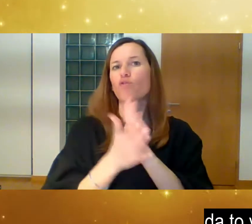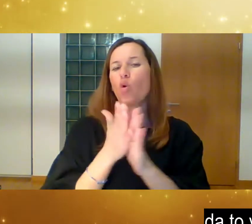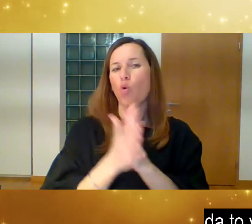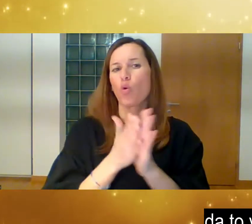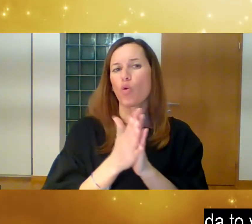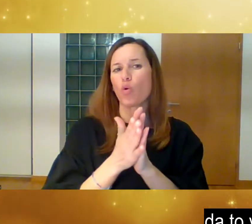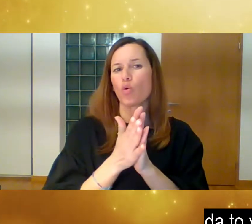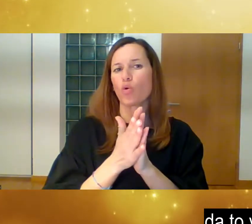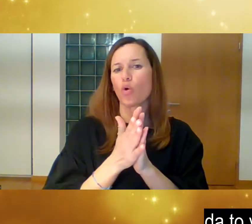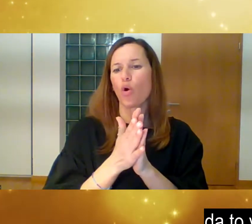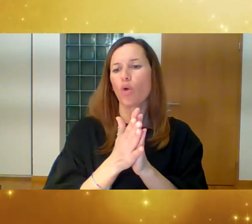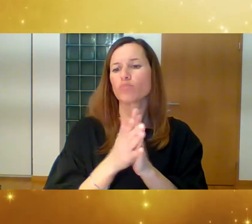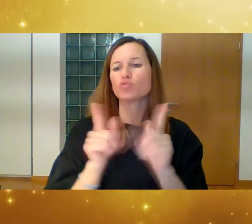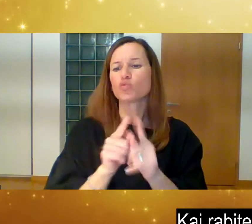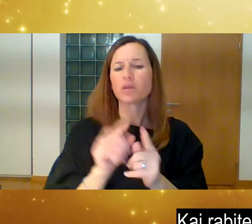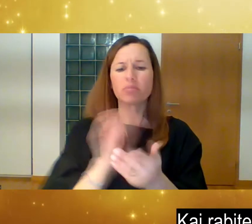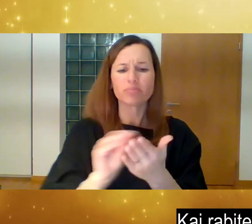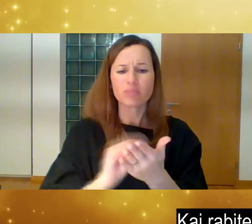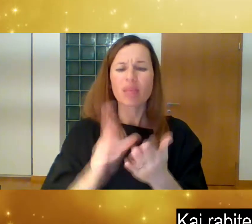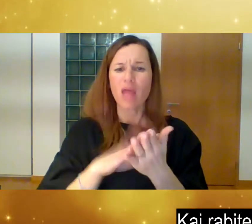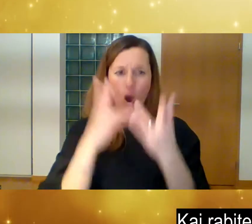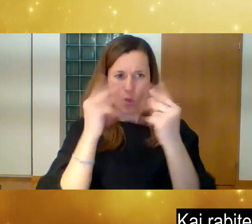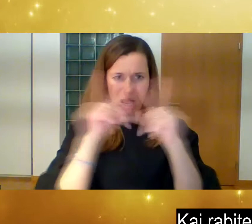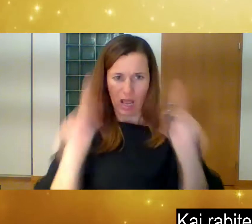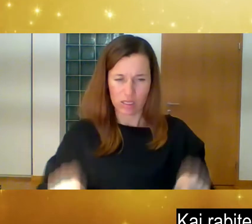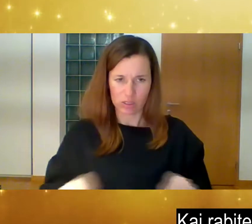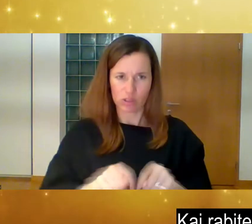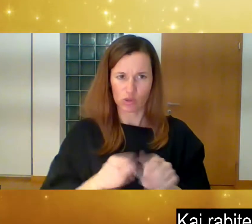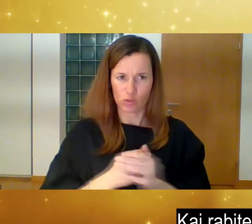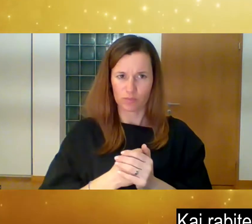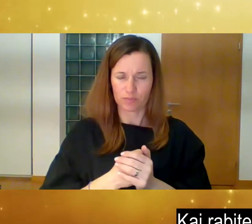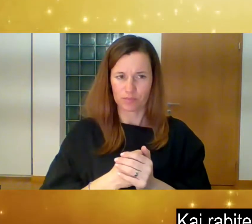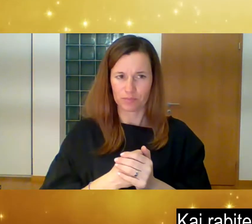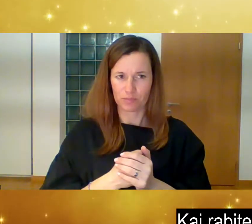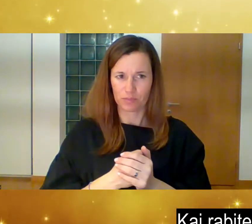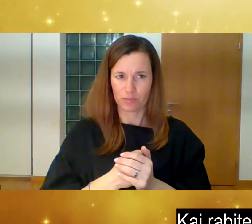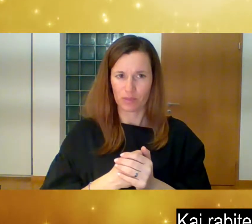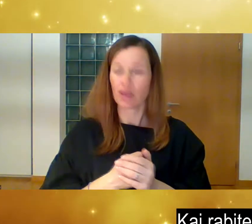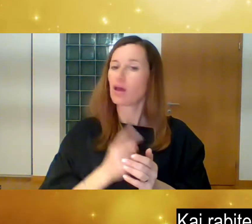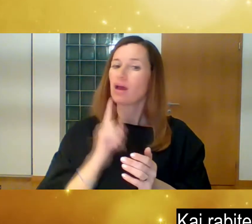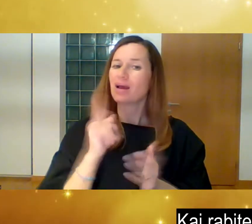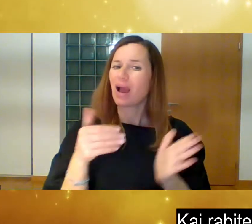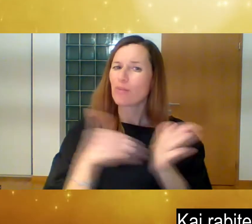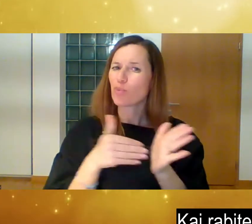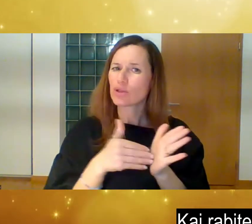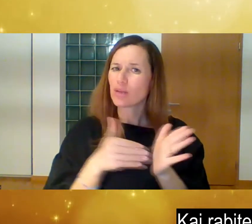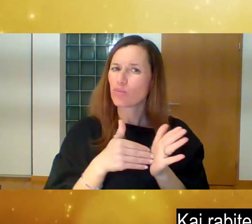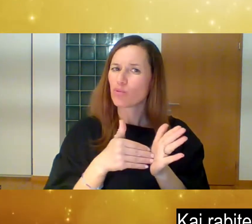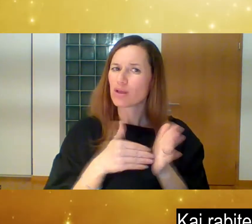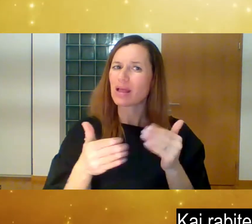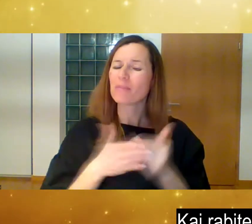samem obrazcu. Kaj rabite v vlogi? Vaše